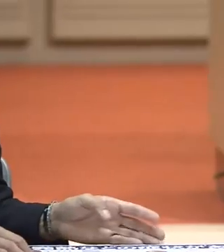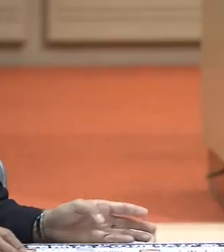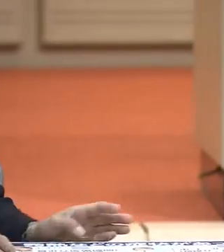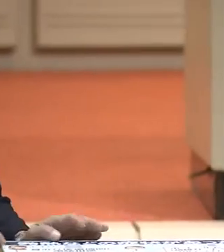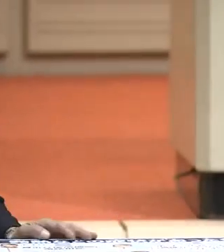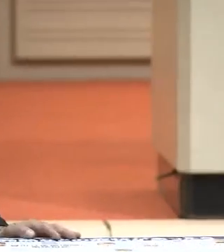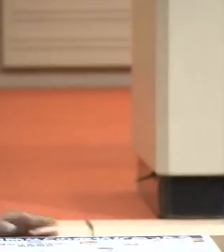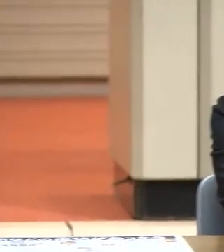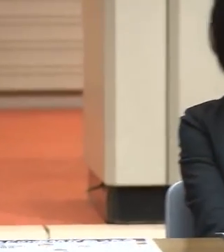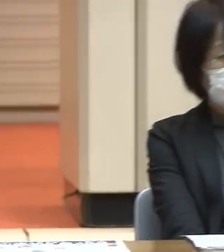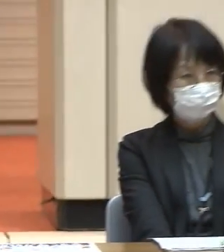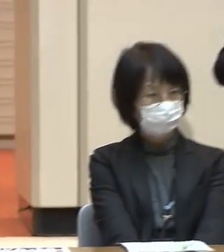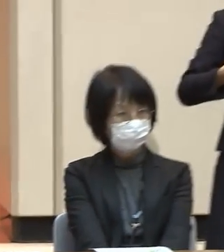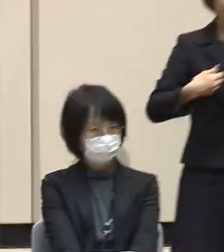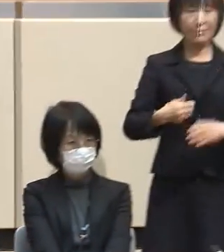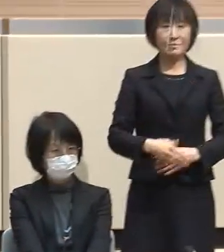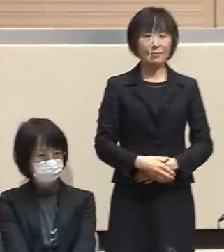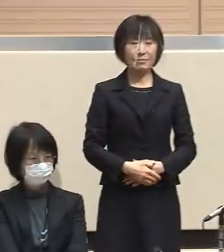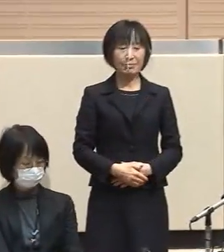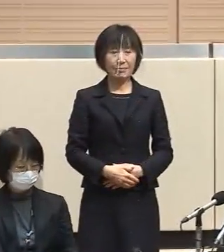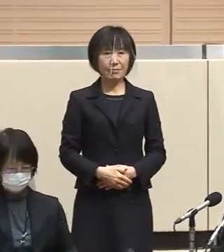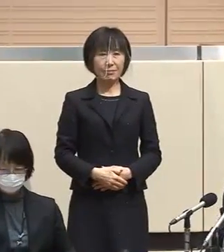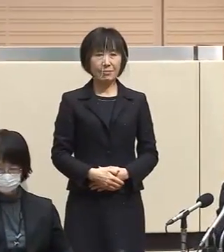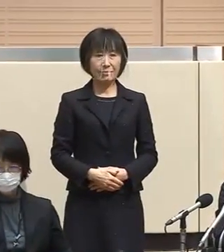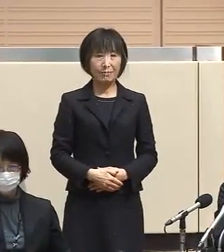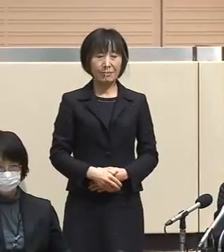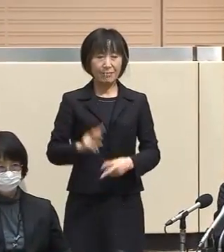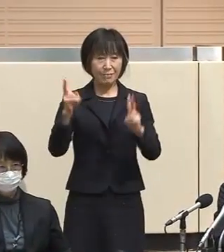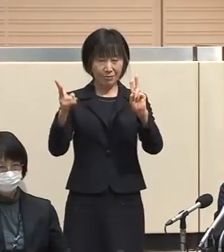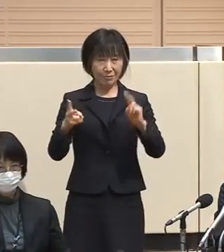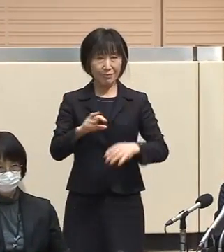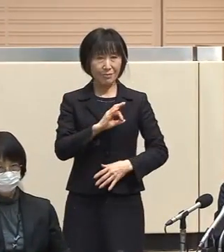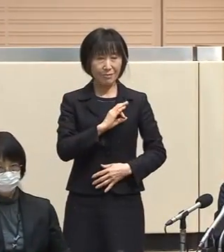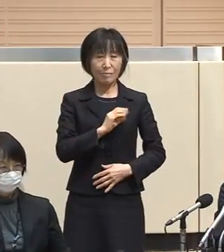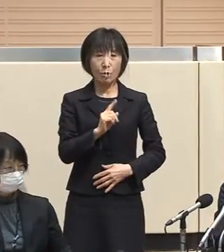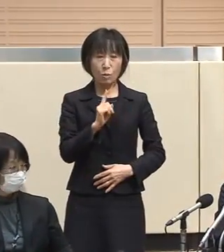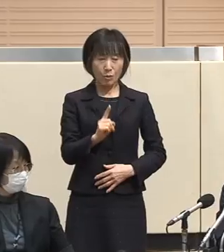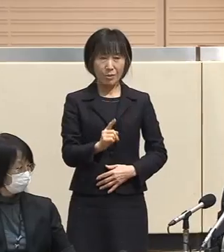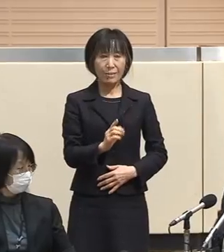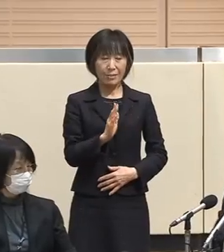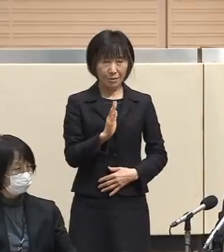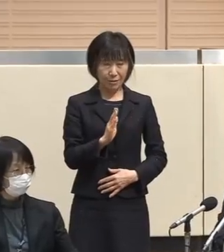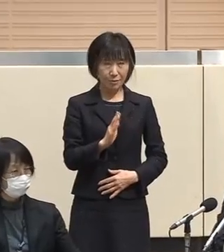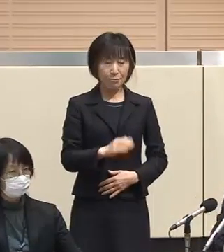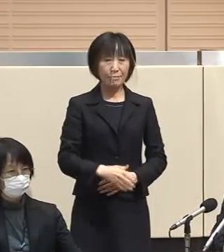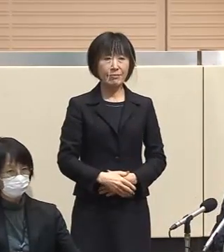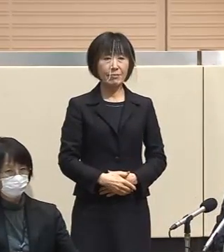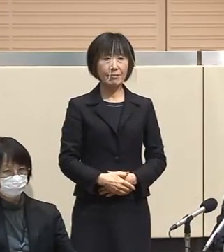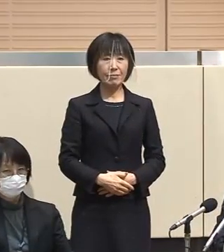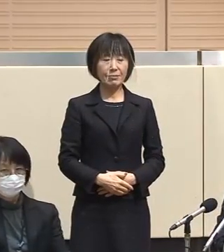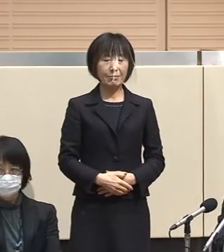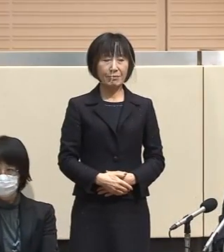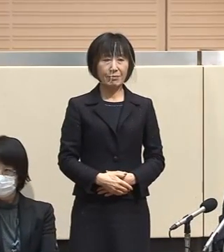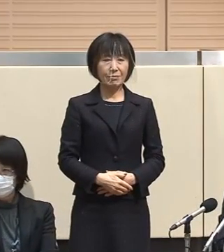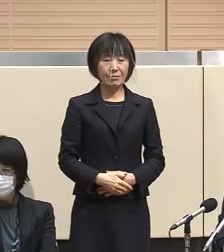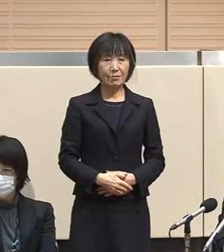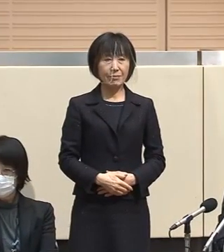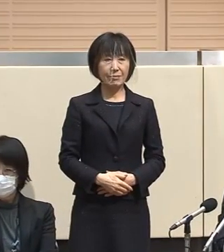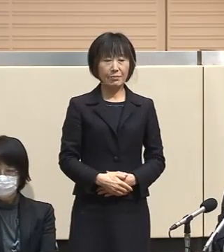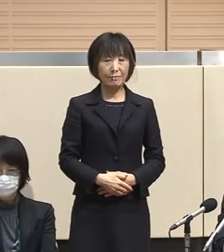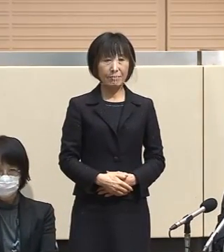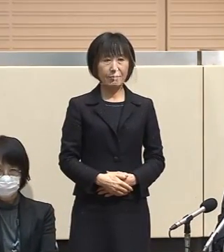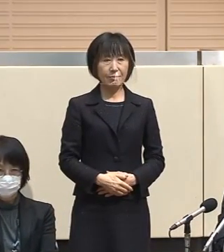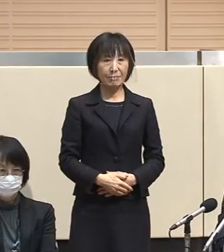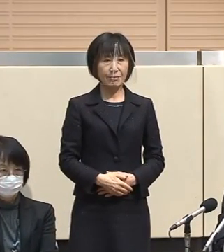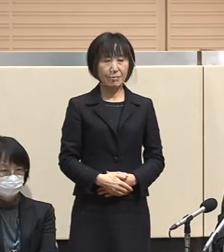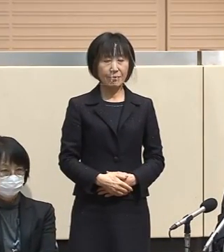それでは質問をお受けいたします。質問のある方は社名とお名前を名乗ってからお願いいたします。指名を受けましたら相手もお